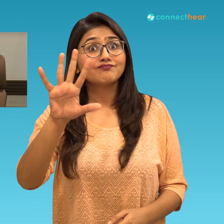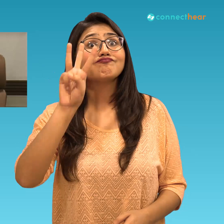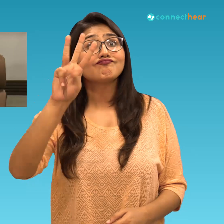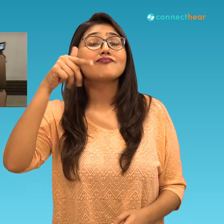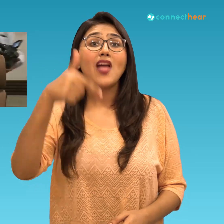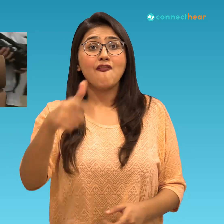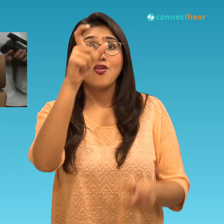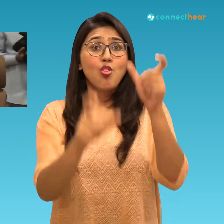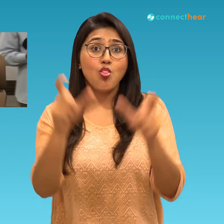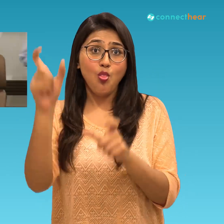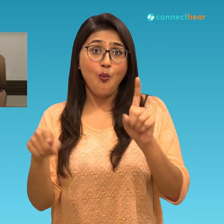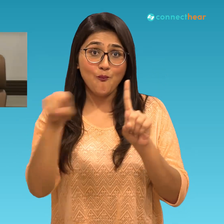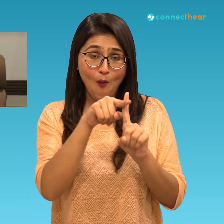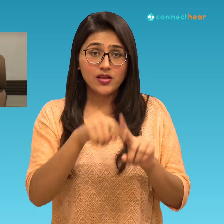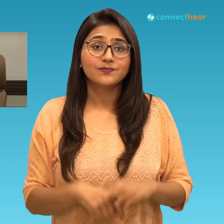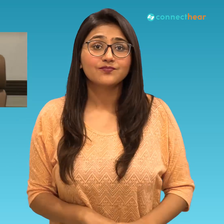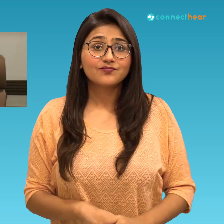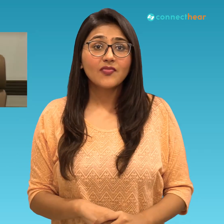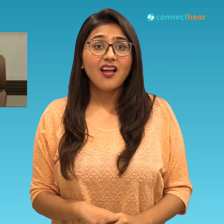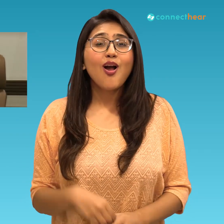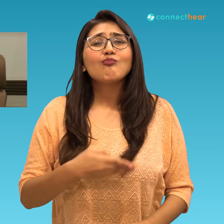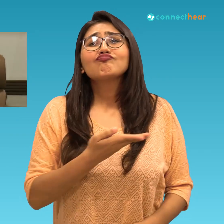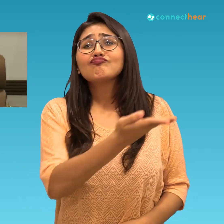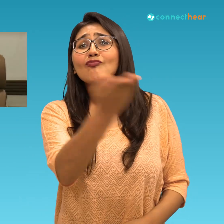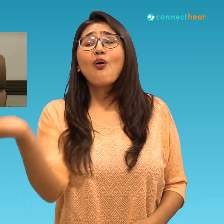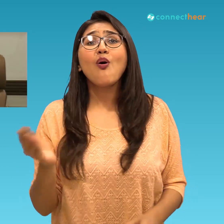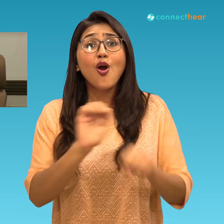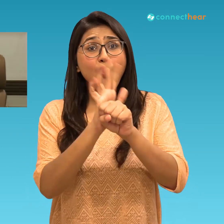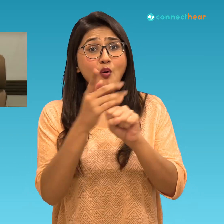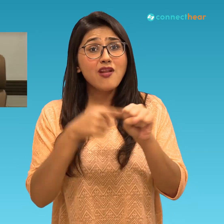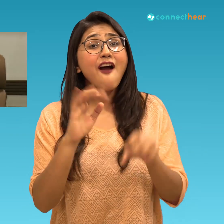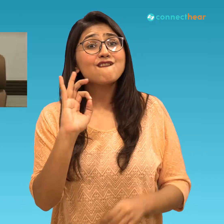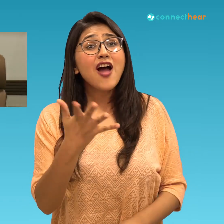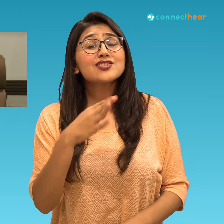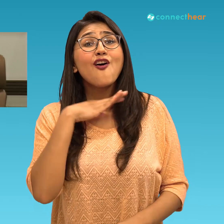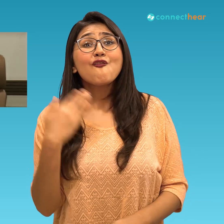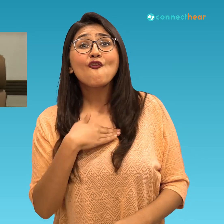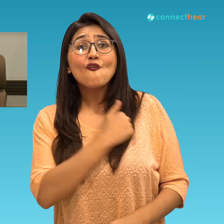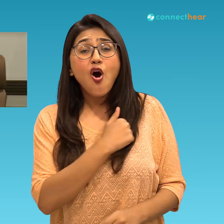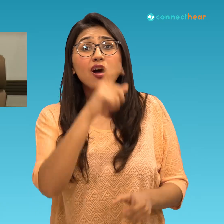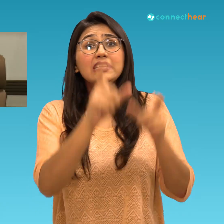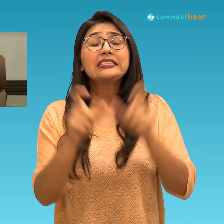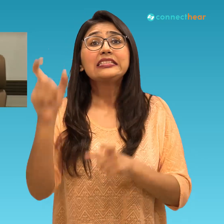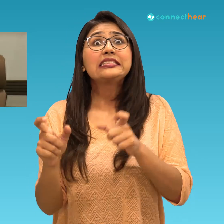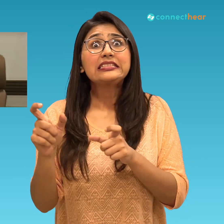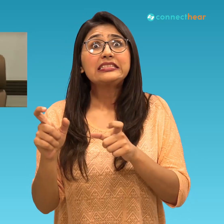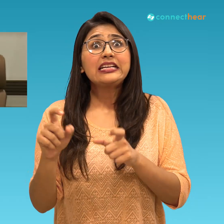1,537 ہیں۔ ٹوٹل نمبر آف ڈیتھس یا جتنے لوگ جان کی بازی ہار گئے ہیں پنجاب میں